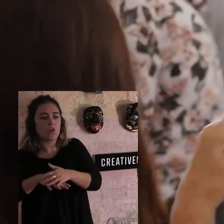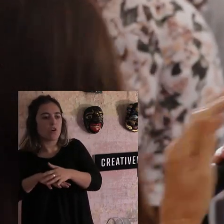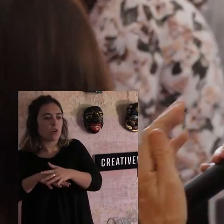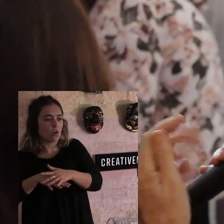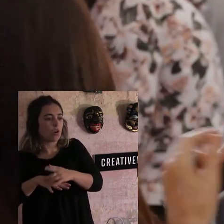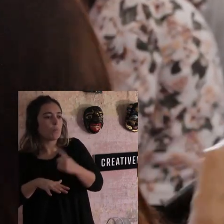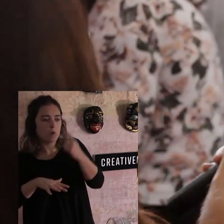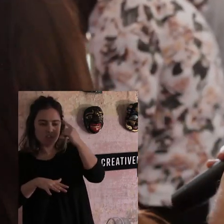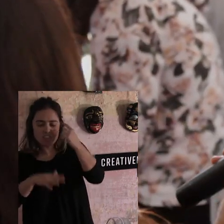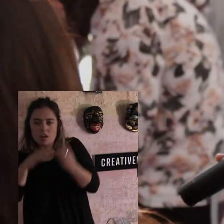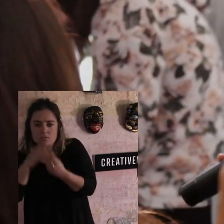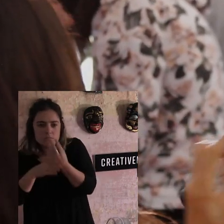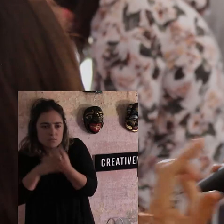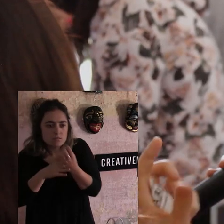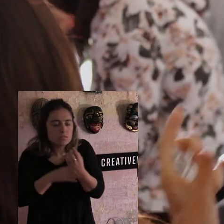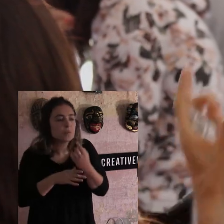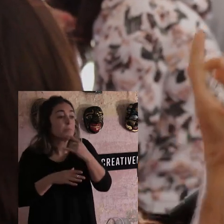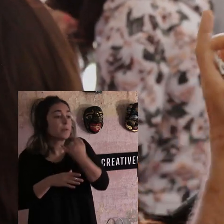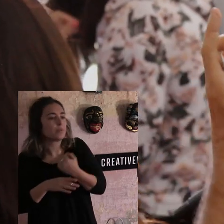zumba porque